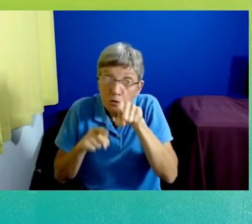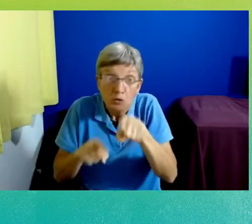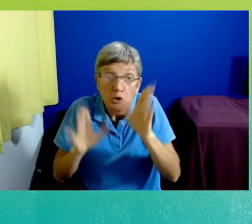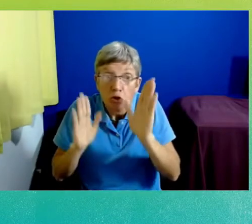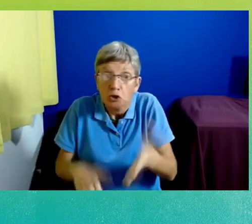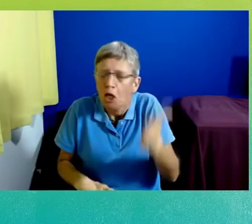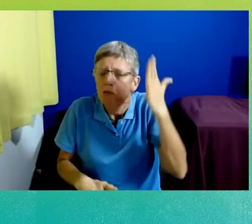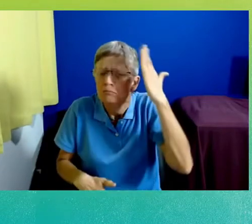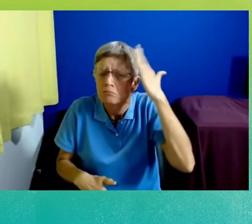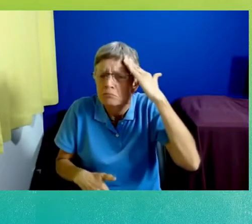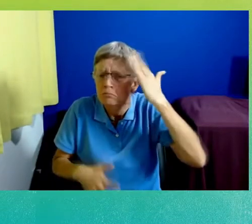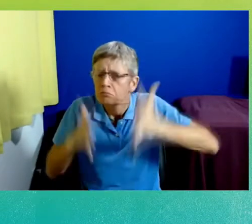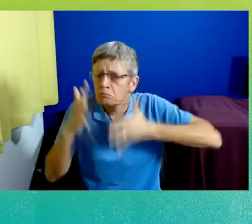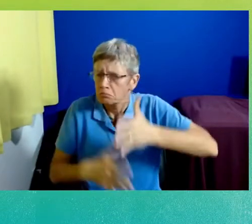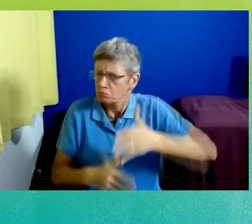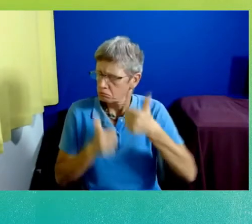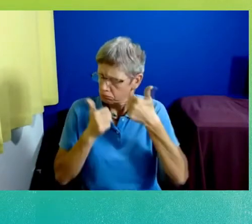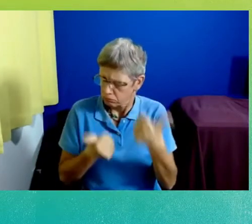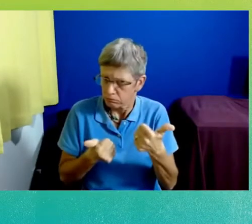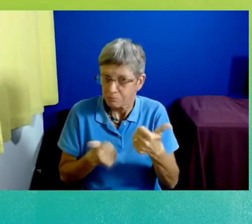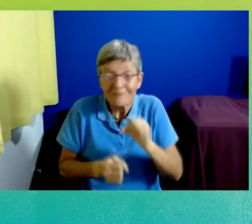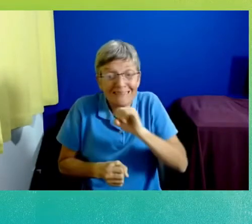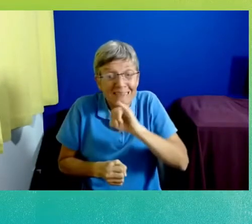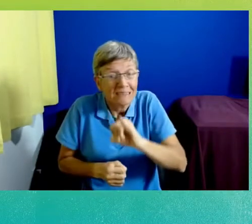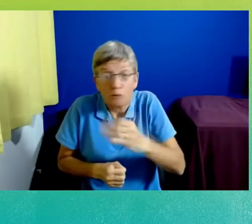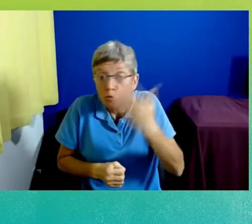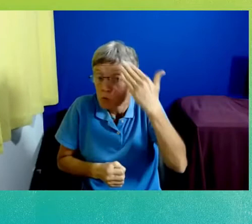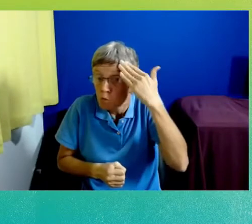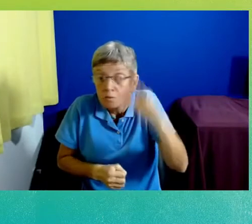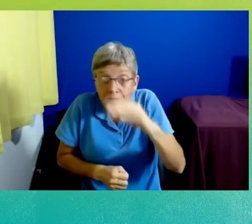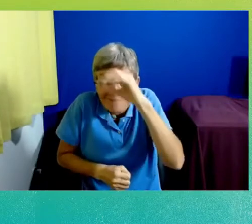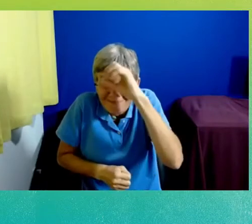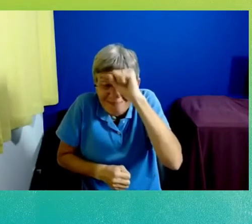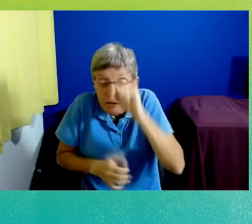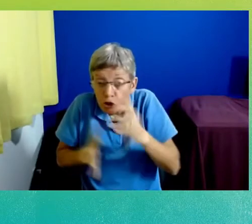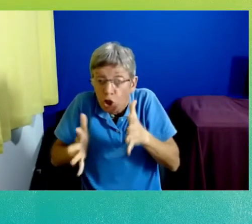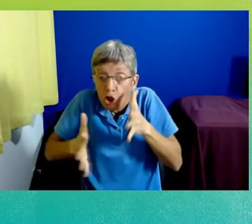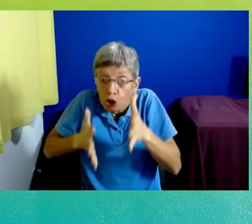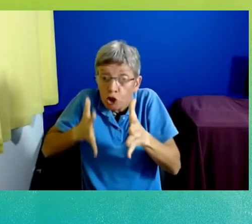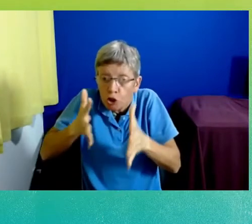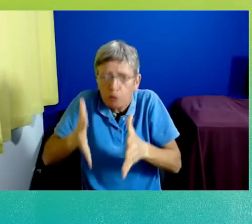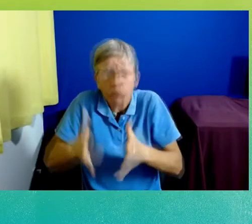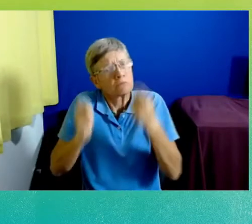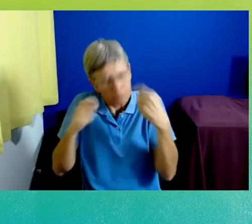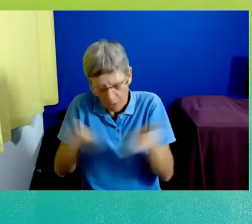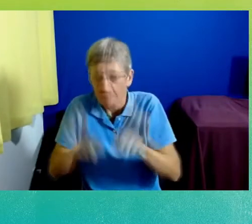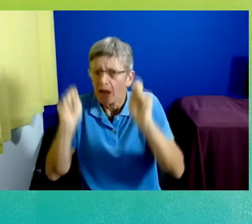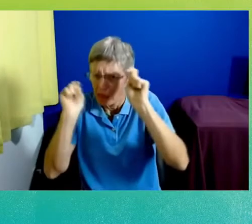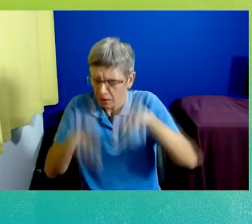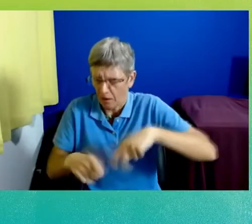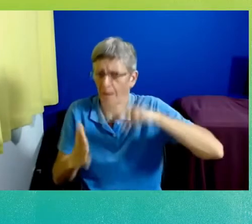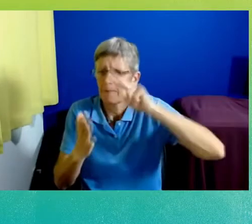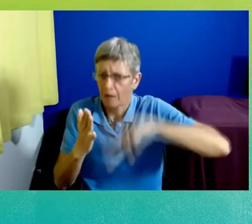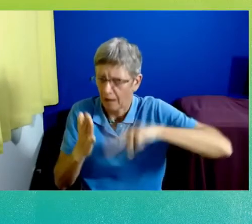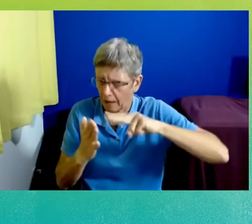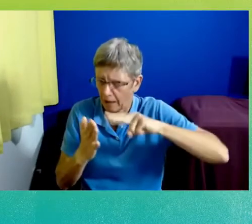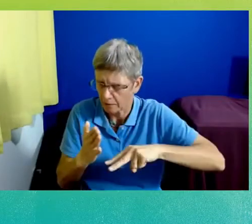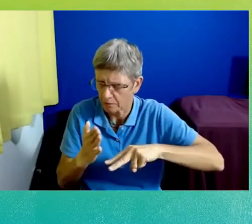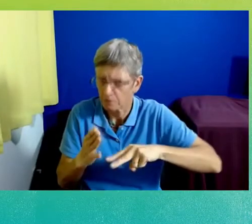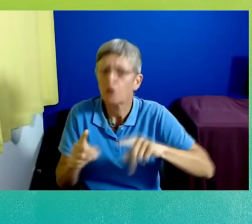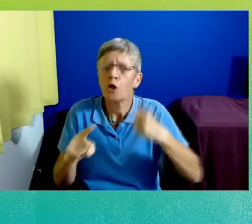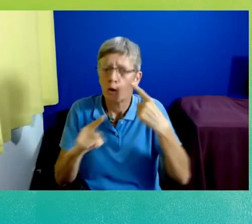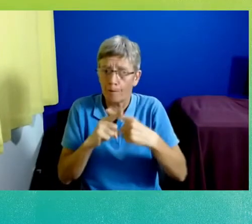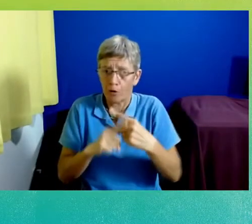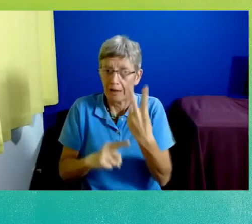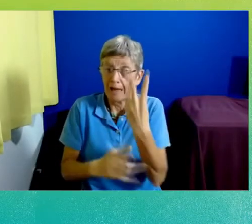falar sobre a literatura em Libras. Às vezes, a pessoa já sabe Libras, ou